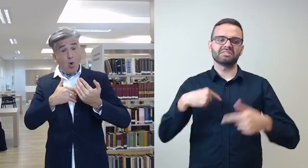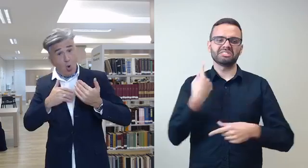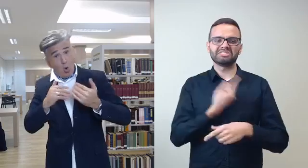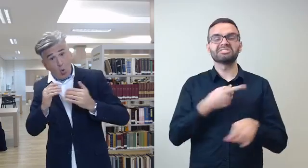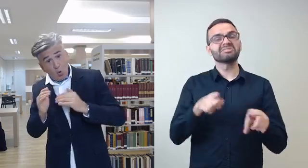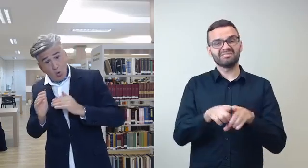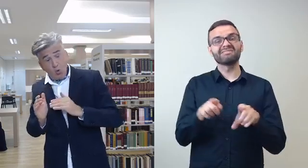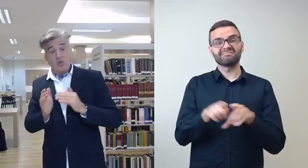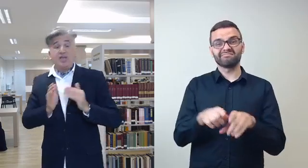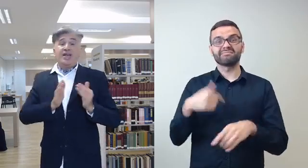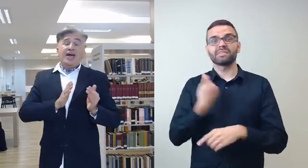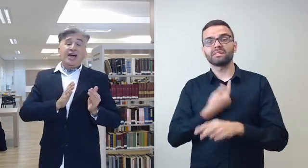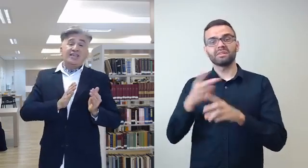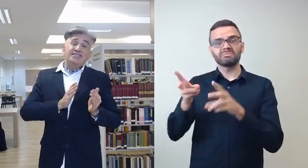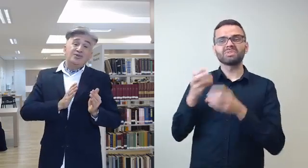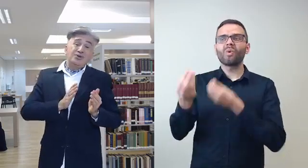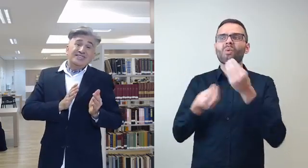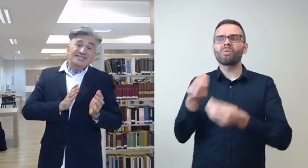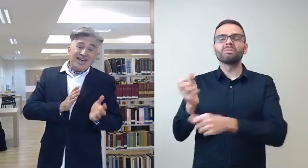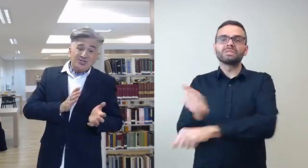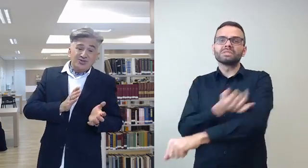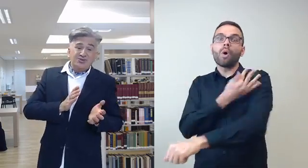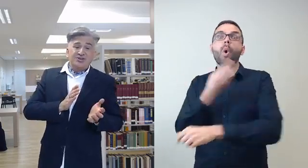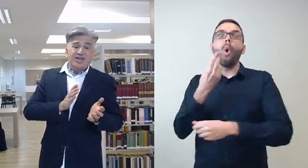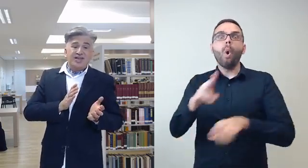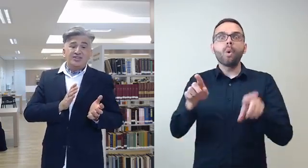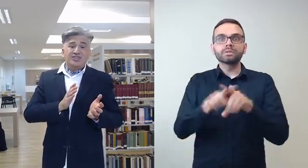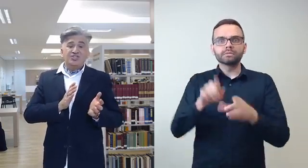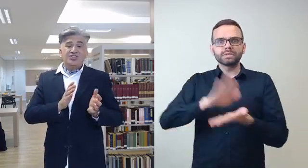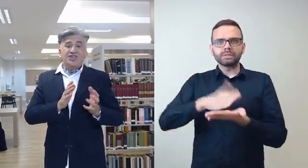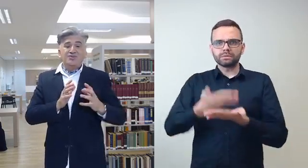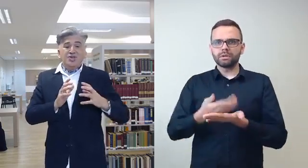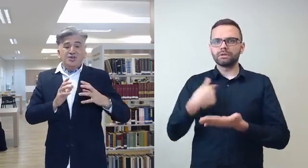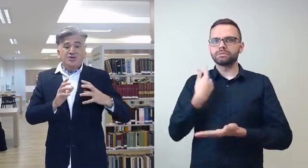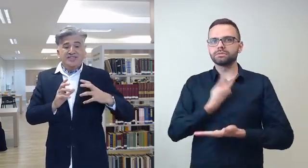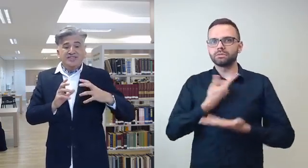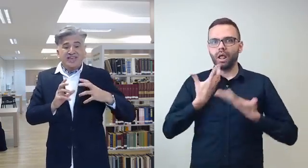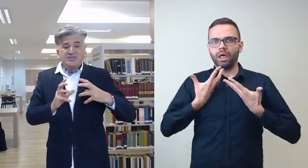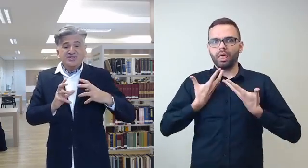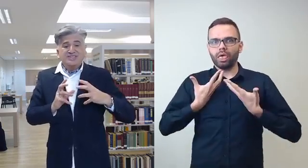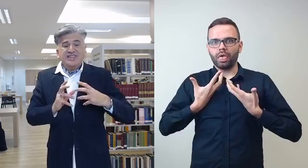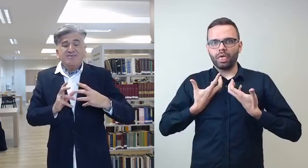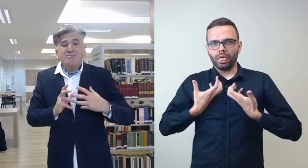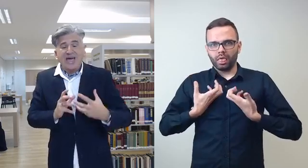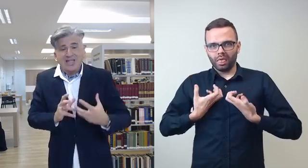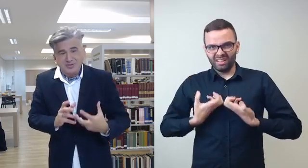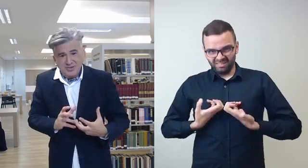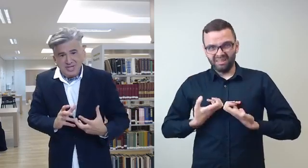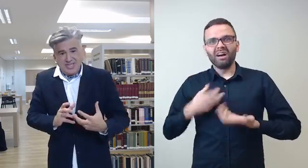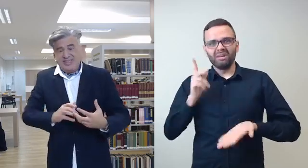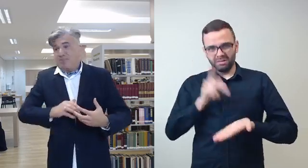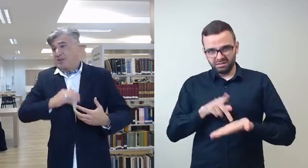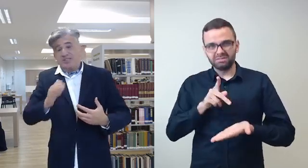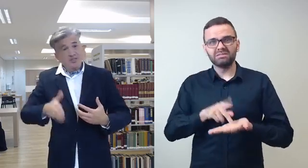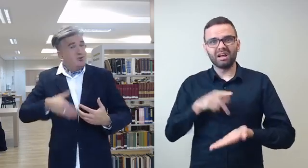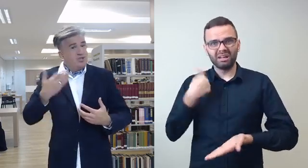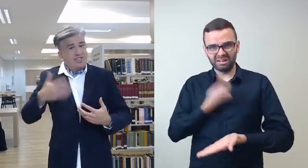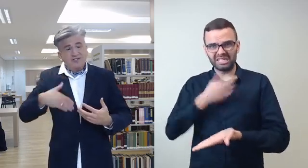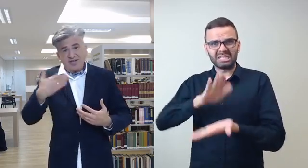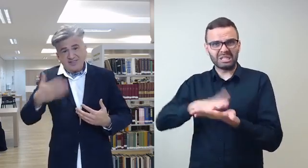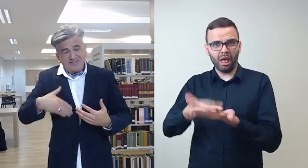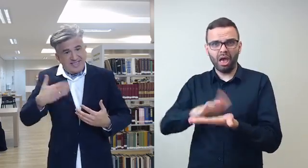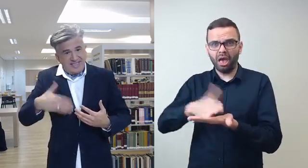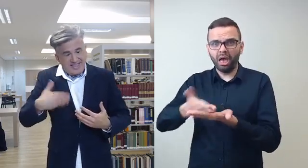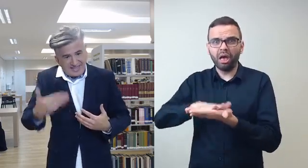começa, ou a questão do cansaço, né? Quando a gente está num cansaço extremado, interpretando por